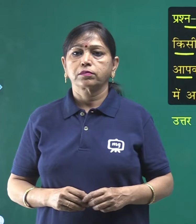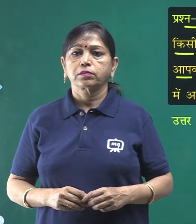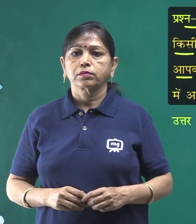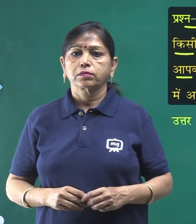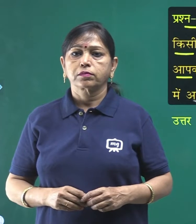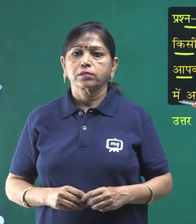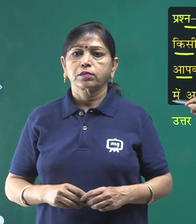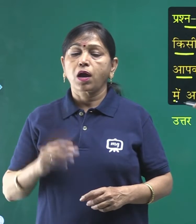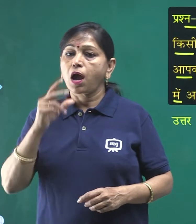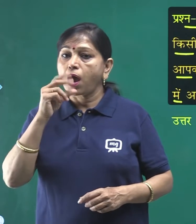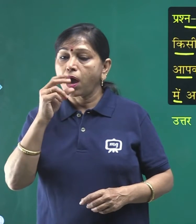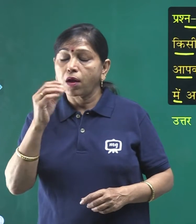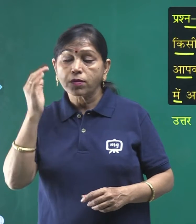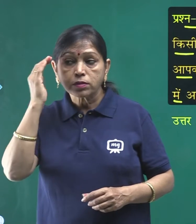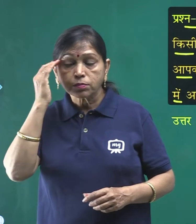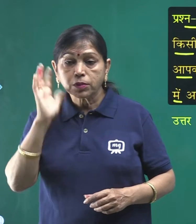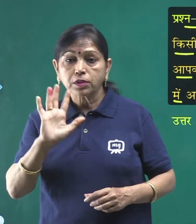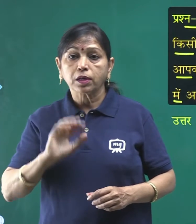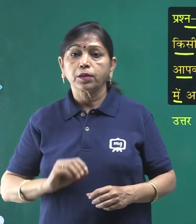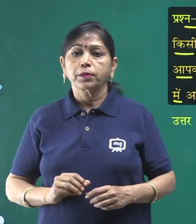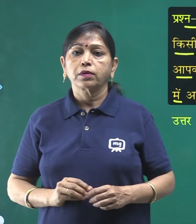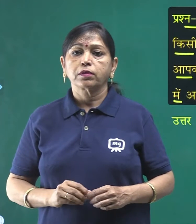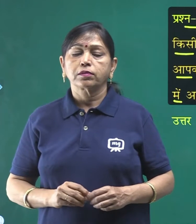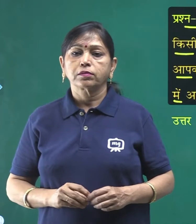आवाज़ पहचानने में